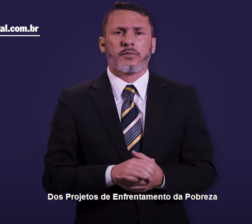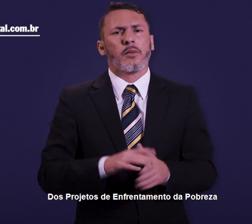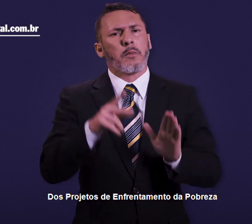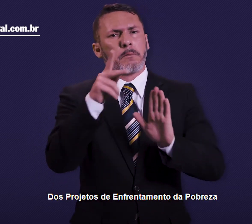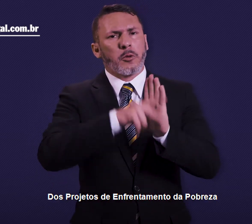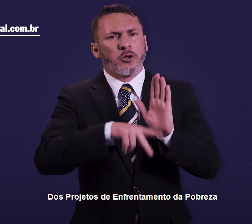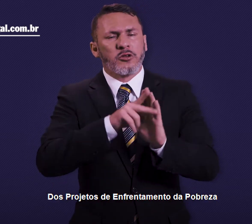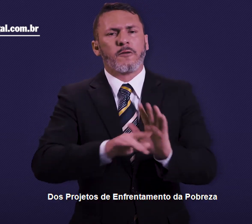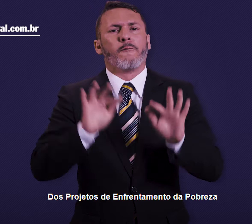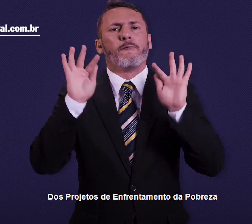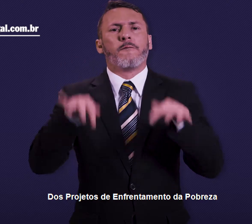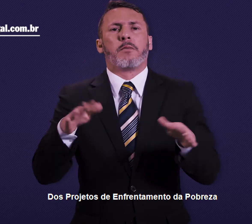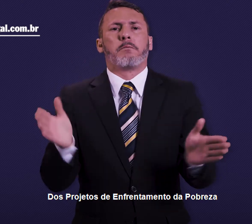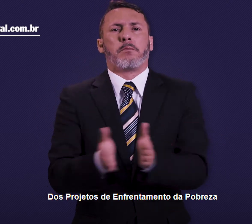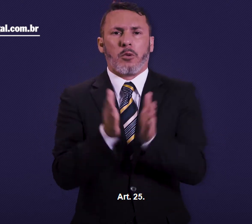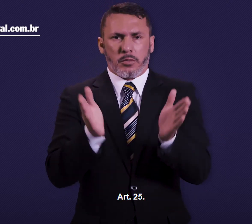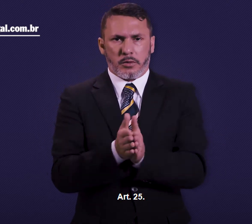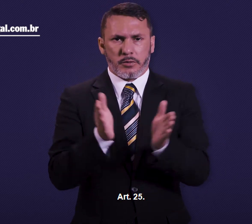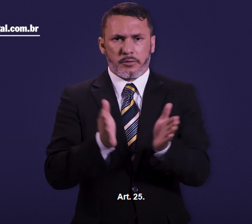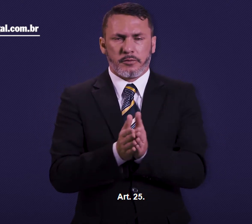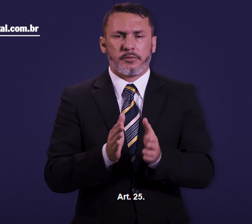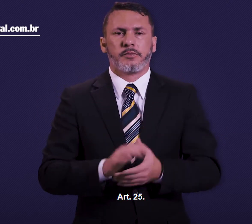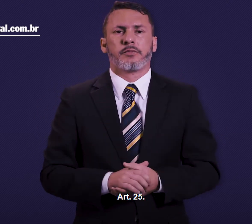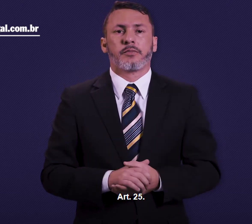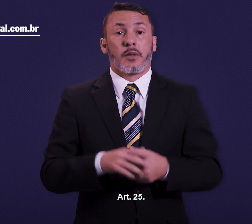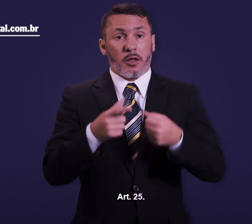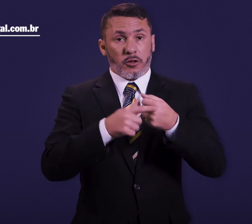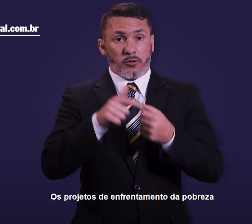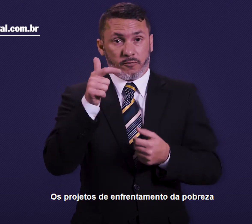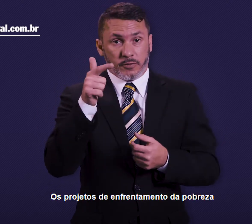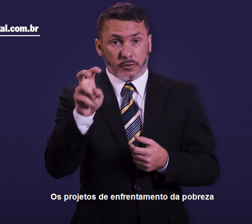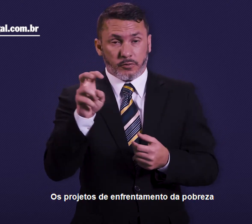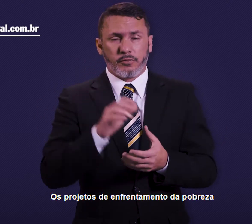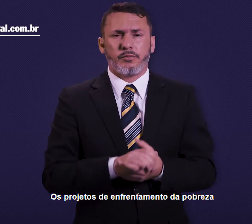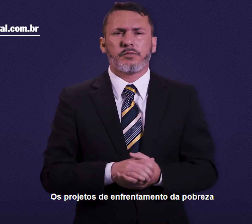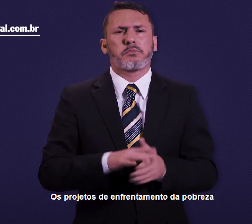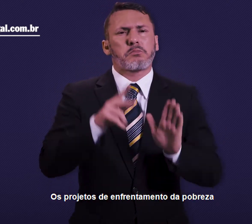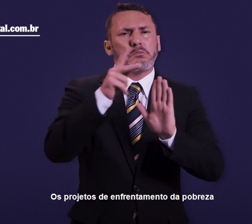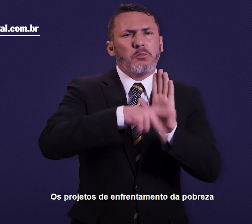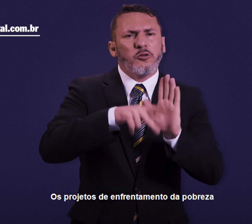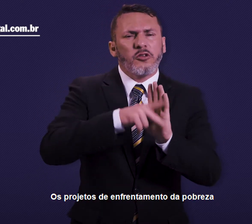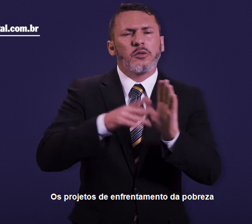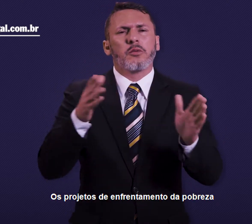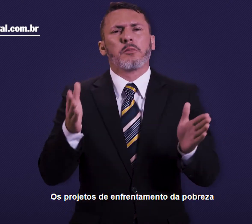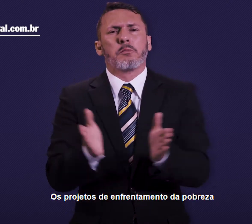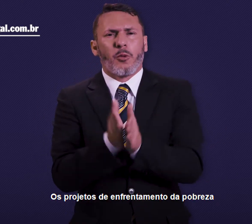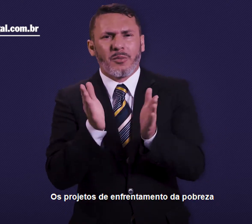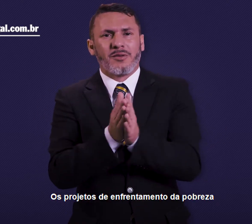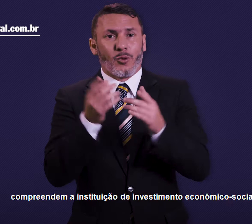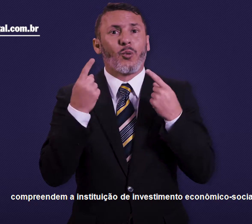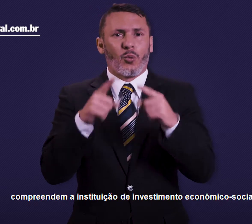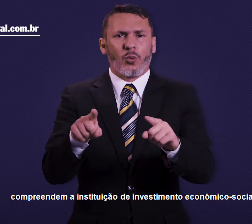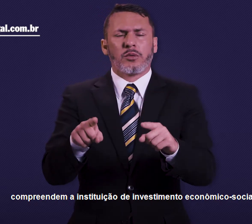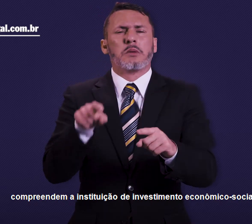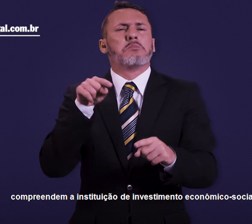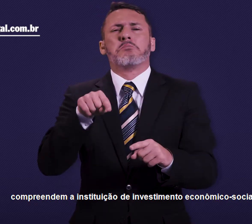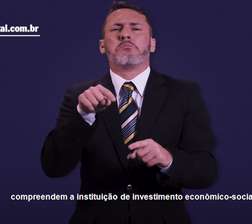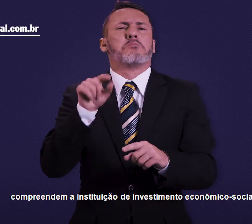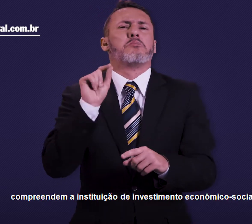de enfrentamento da pobreza. Artigo 25. Os projetos de enfrentamento da pobreza compreendem a